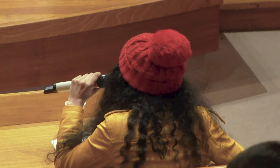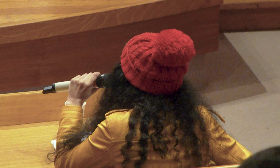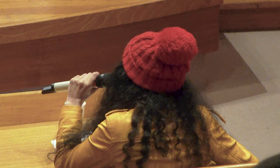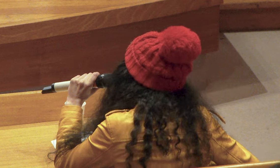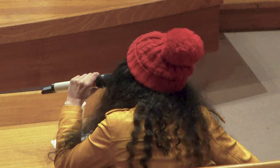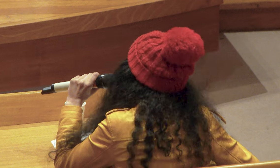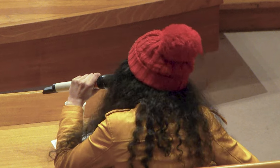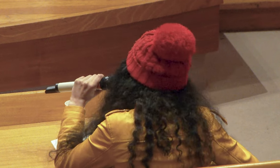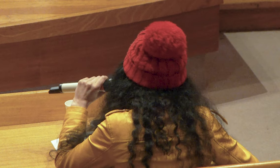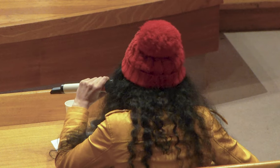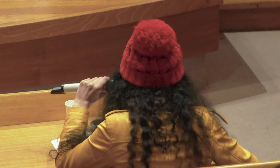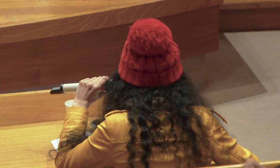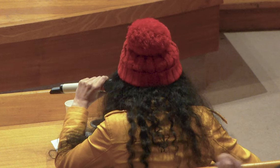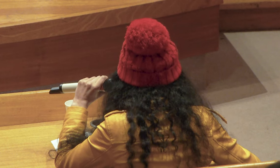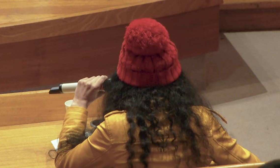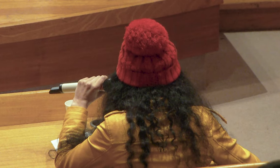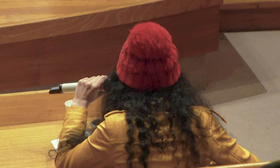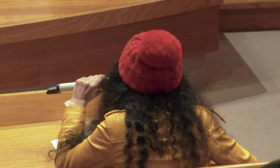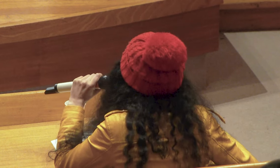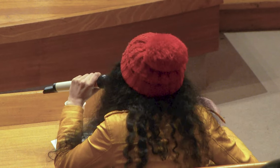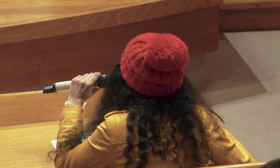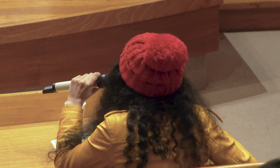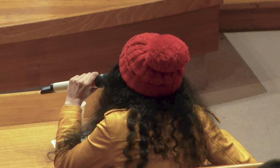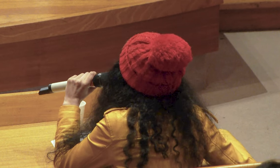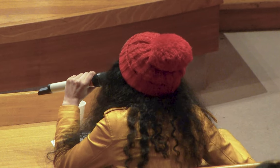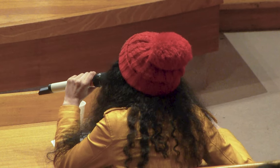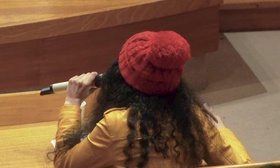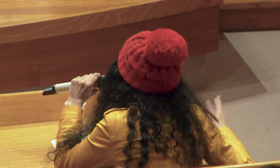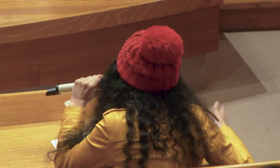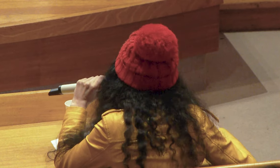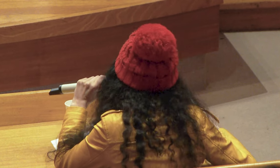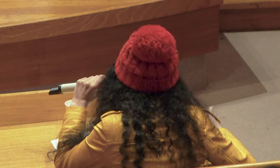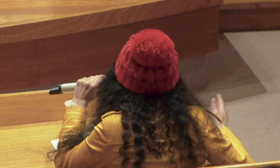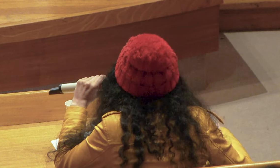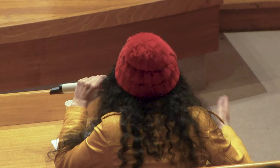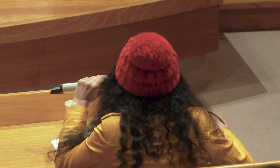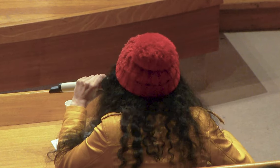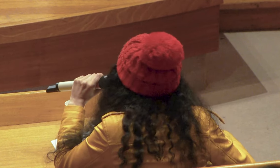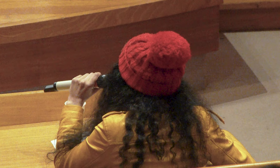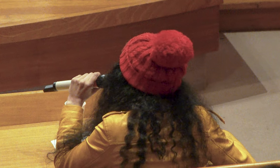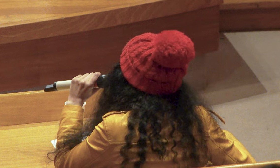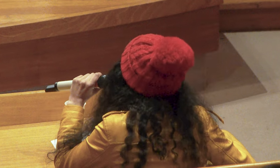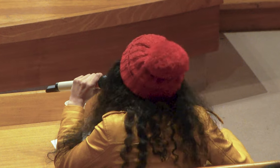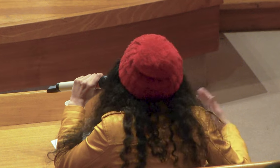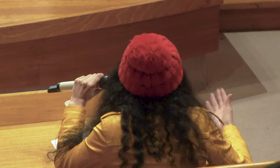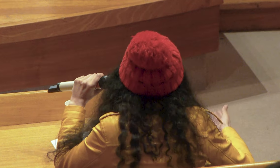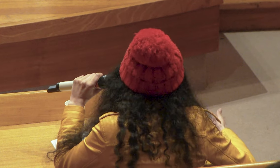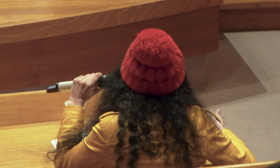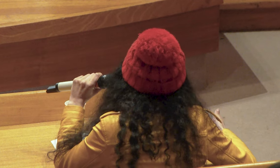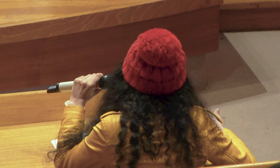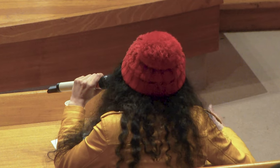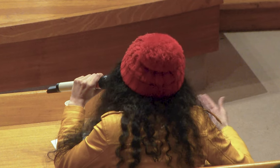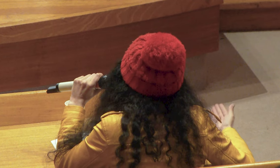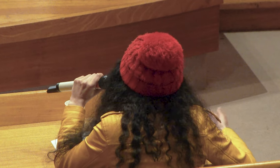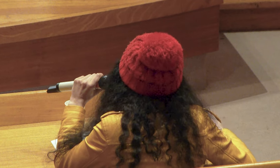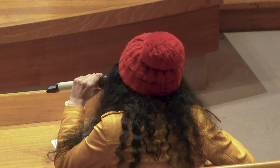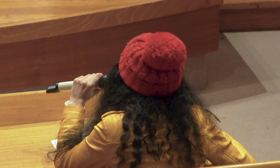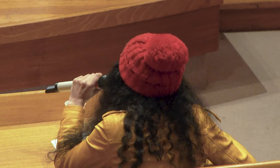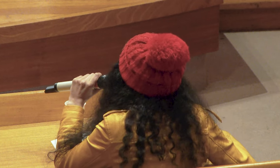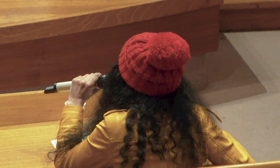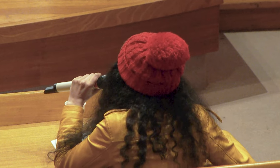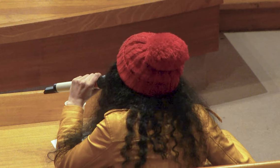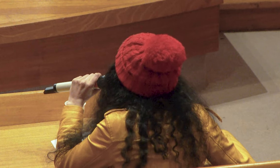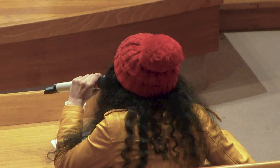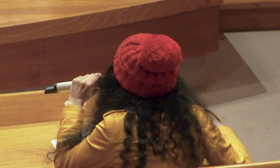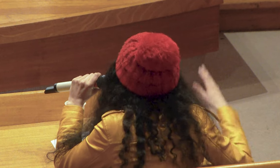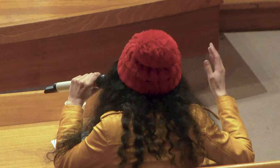dédié aux étudiantes et étudiants en situation de handicap. Donc ma formation, c'est le cinéma, et j'allie ça avec l'aspect scientifique, les neurosciences,